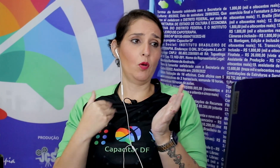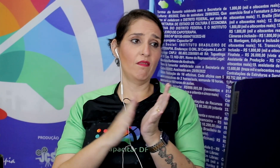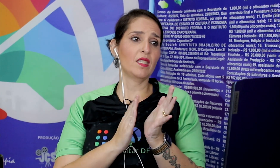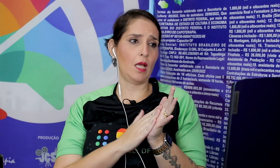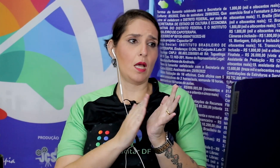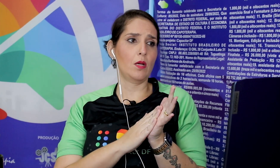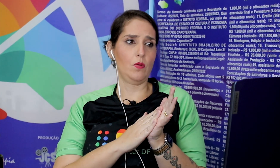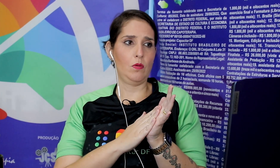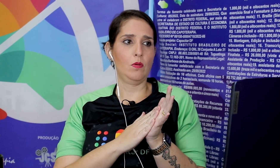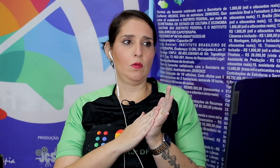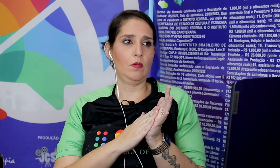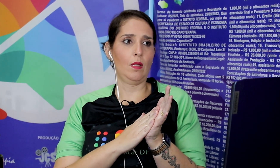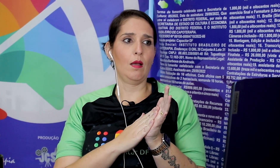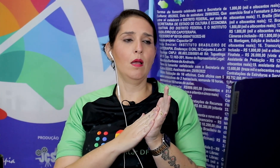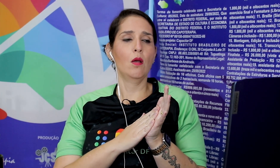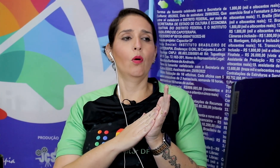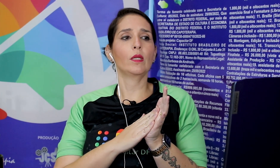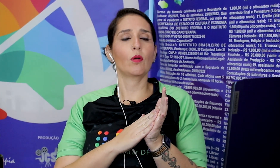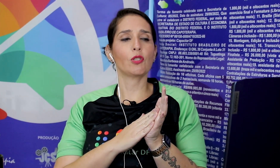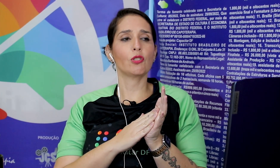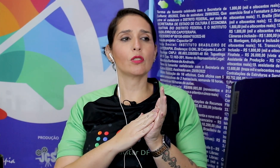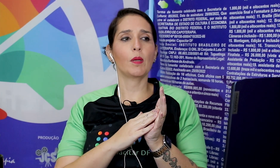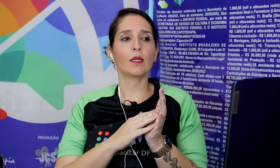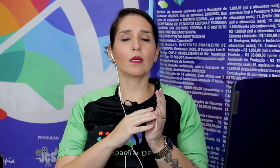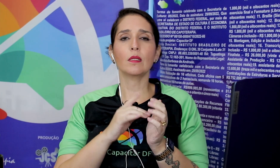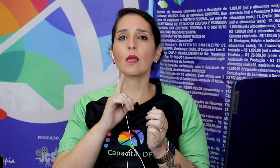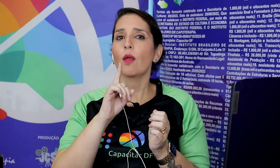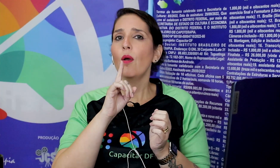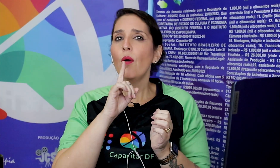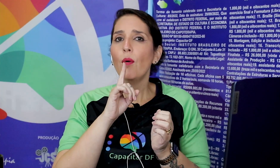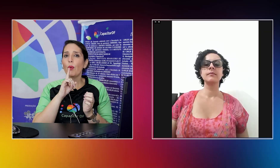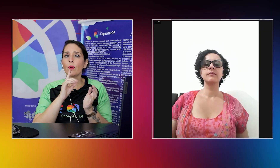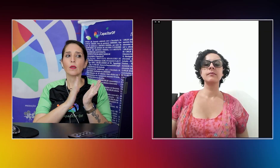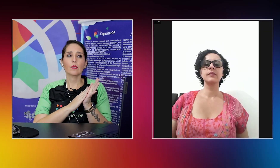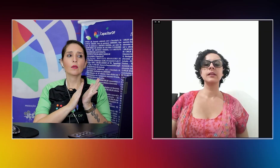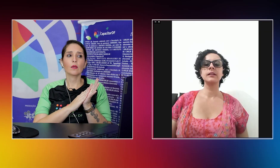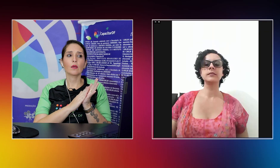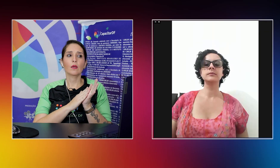é meu aniversário. Tá? Ou então a gente também tem assim.